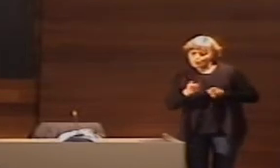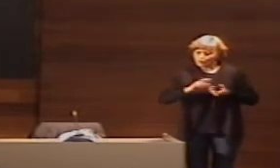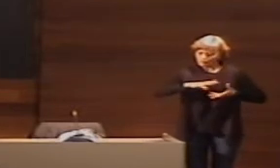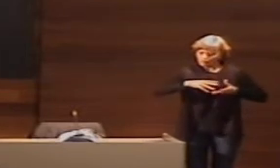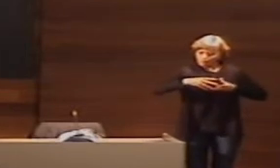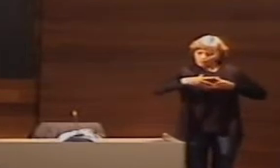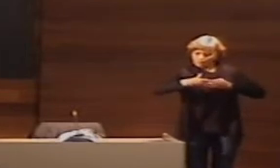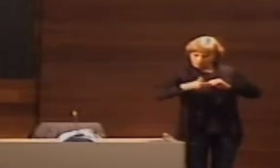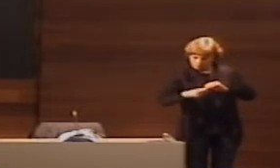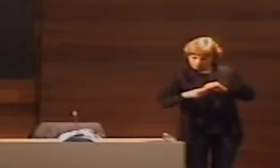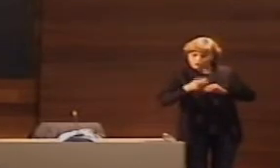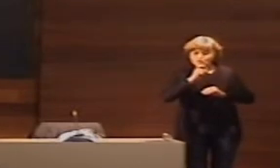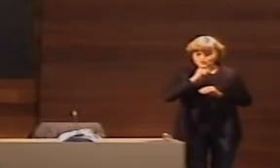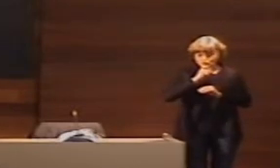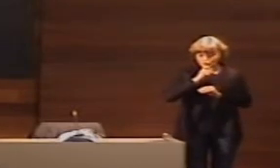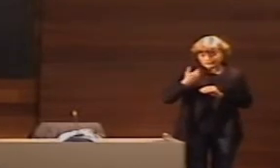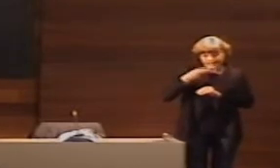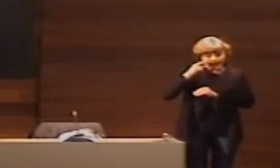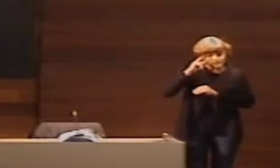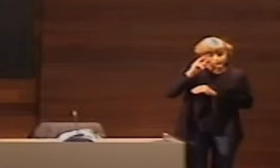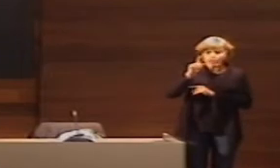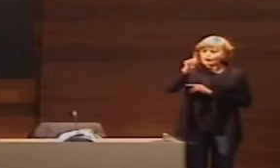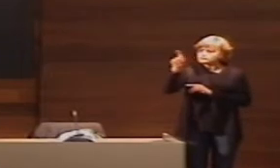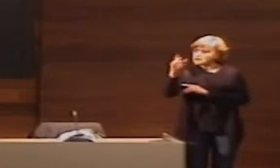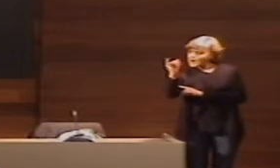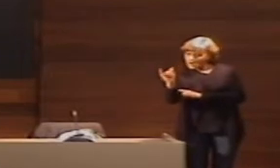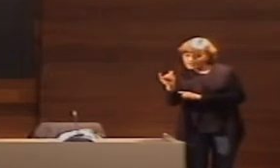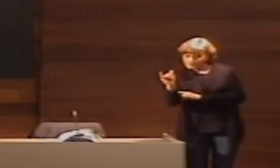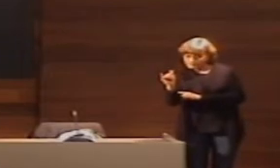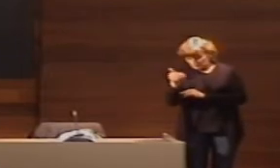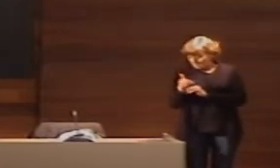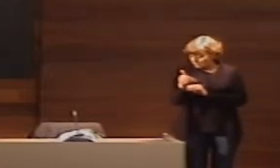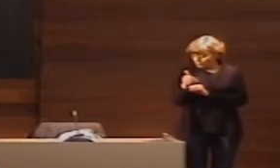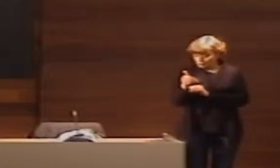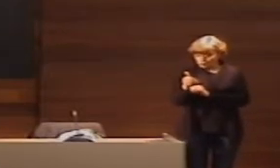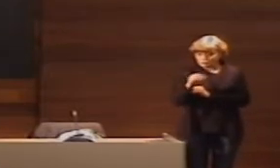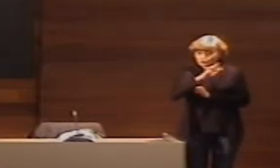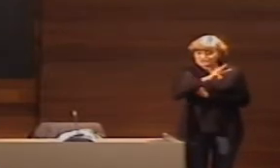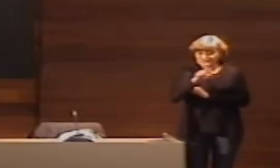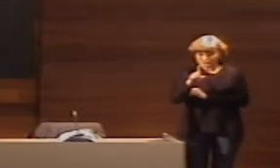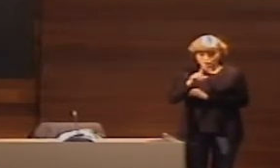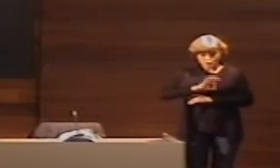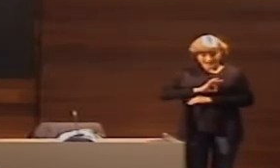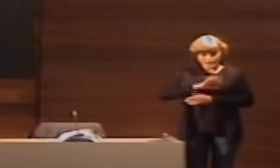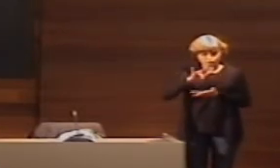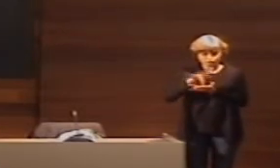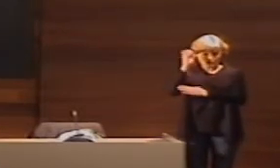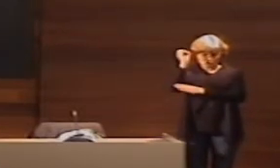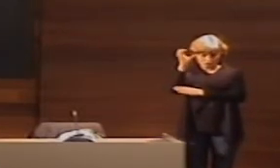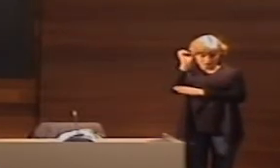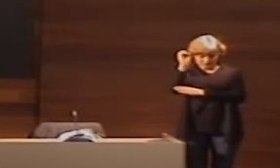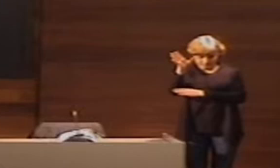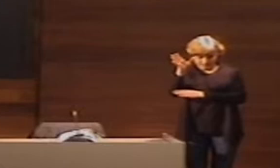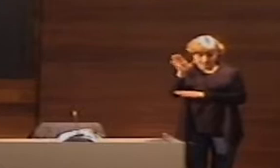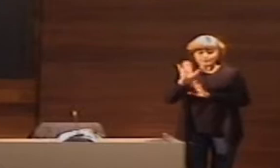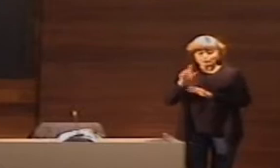lugar? ¿Cómo se ha hecho? Eso es un poco lo que trataremos de abordar el 31 de enero aquí en este mismo Ágora. Hoy,